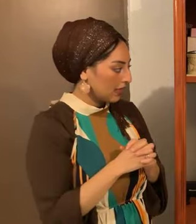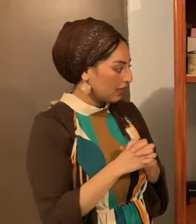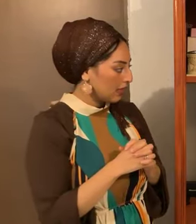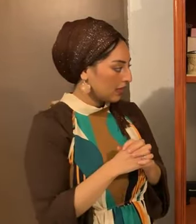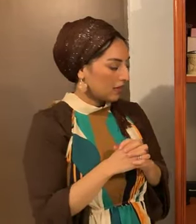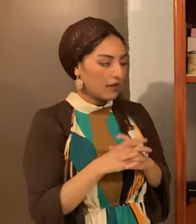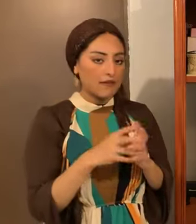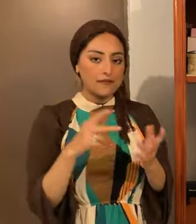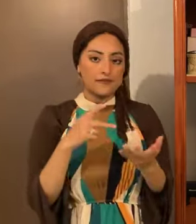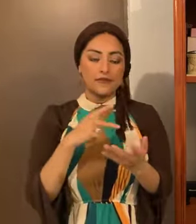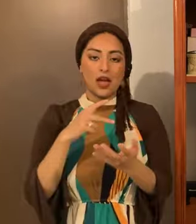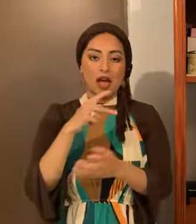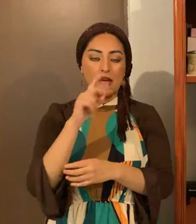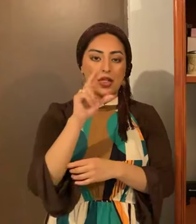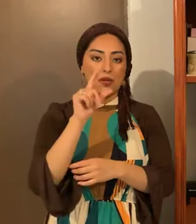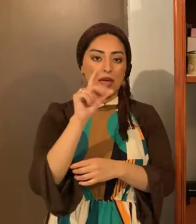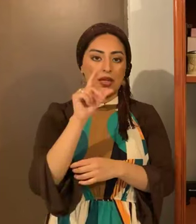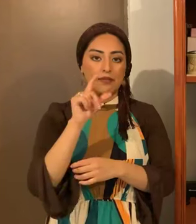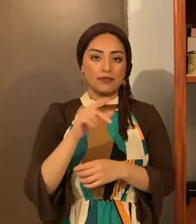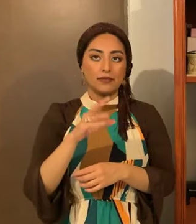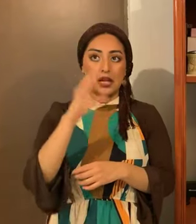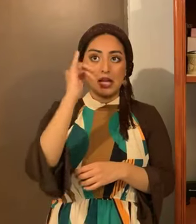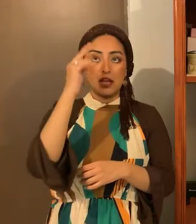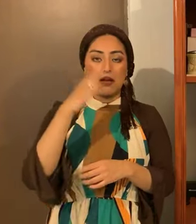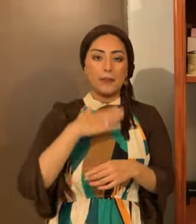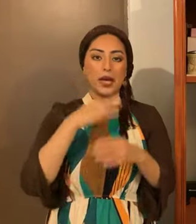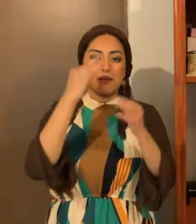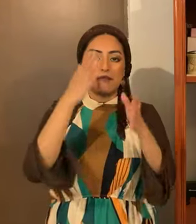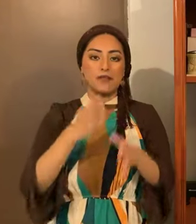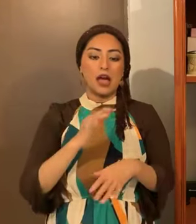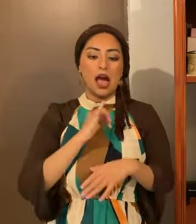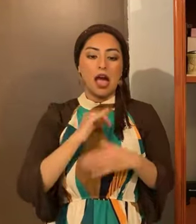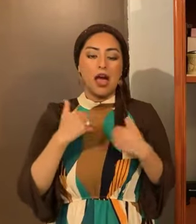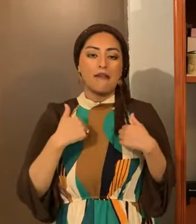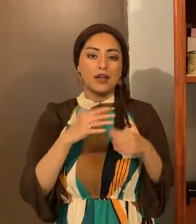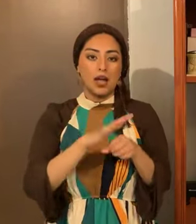Ese es texto del Salmo 23. Yahweh es mi pastor, nada me falta.